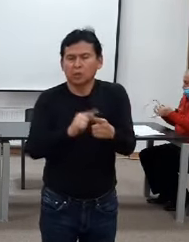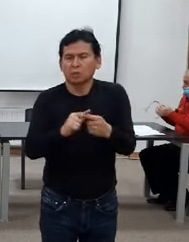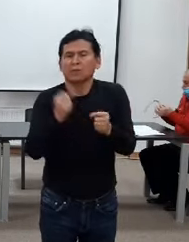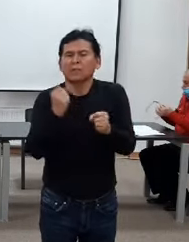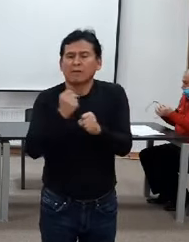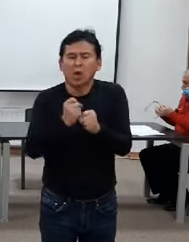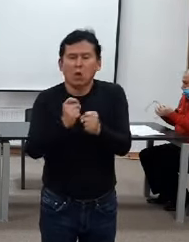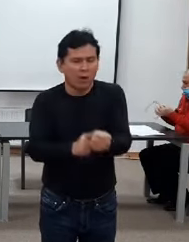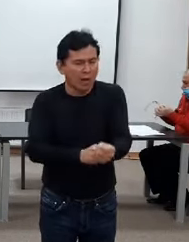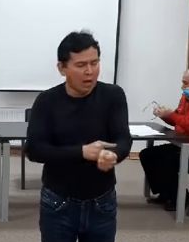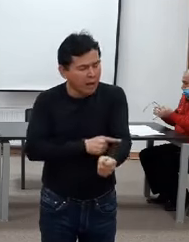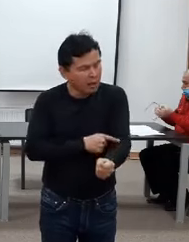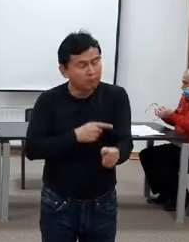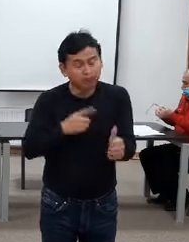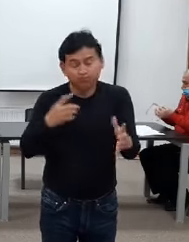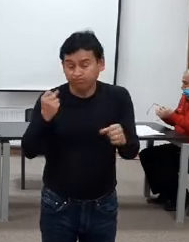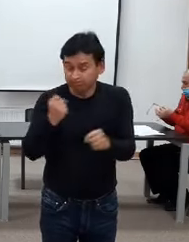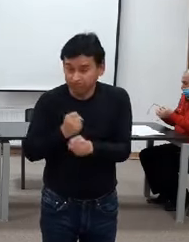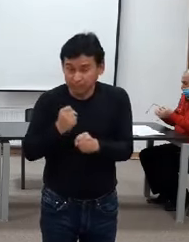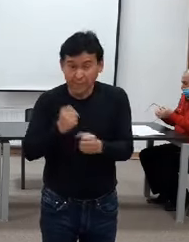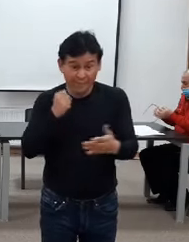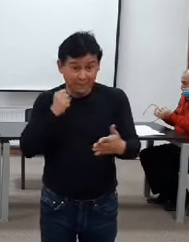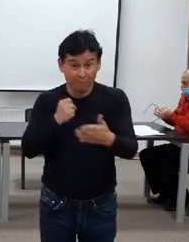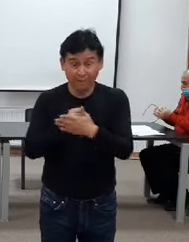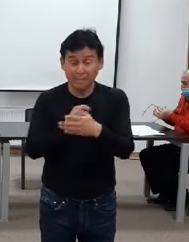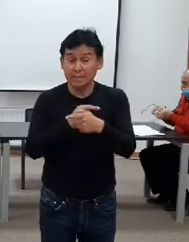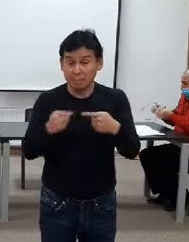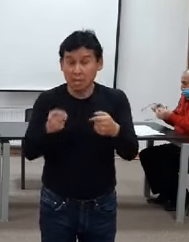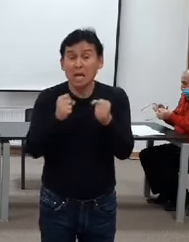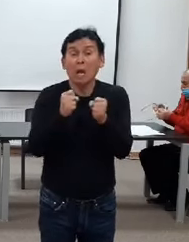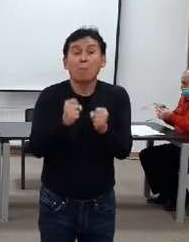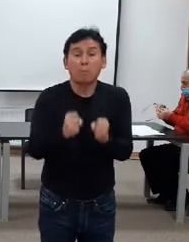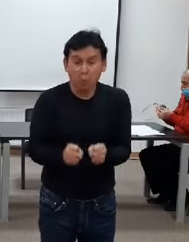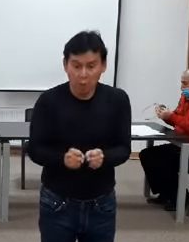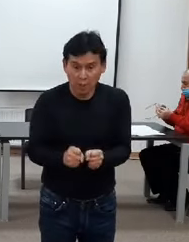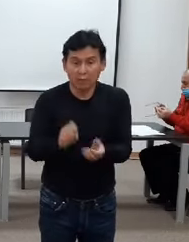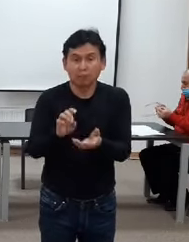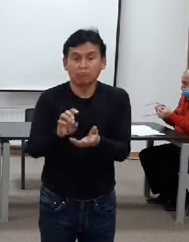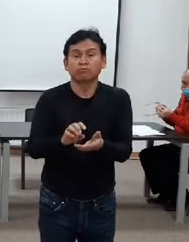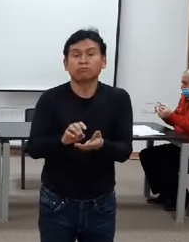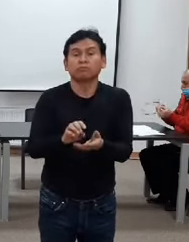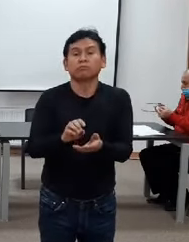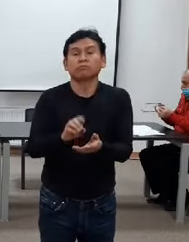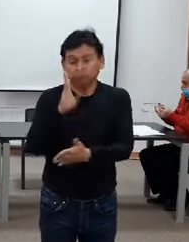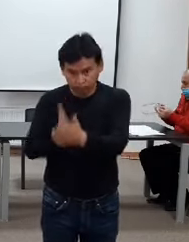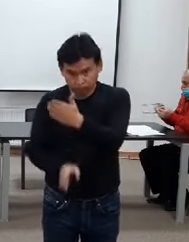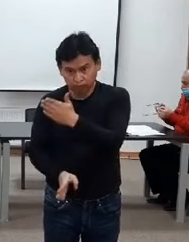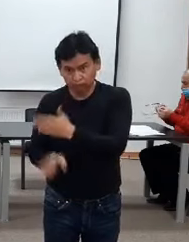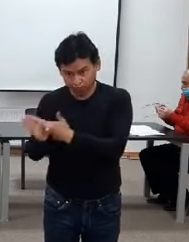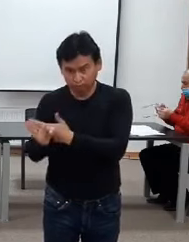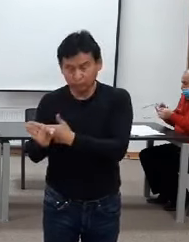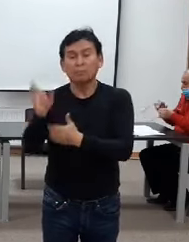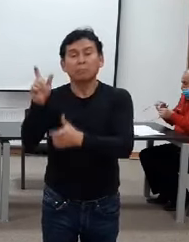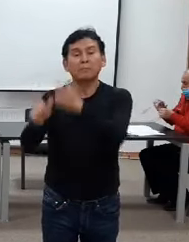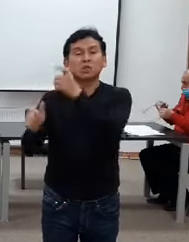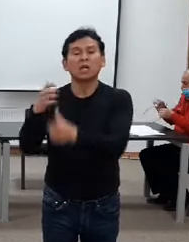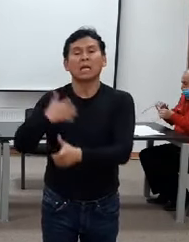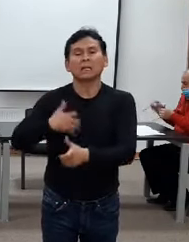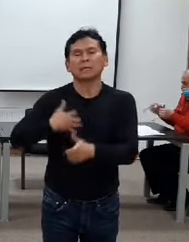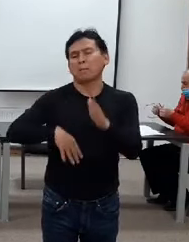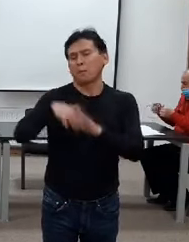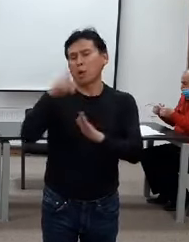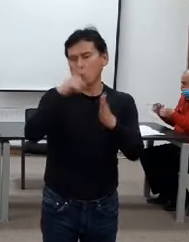largo, tedioso, que permitió este fin de semana poder repatriar argentinos que estaban acá desde hacía ya